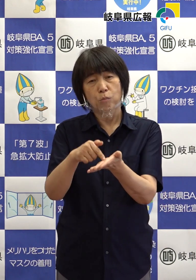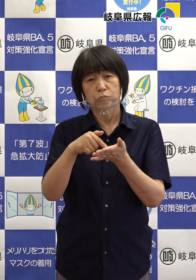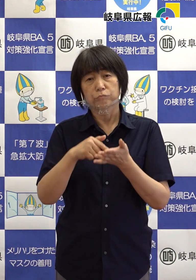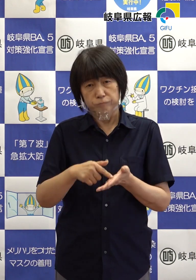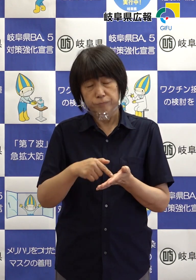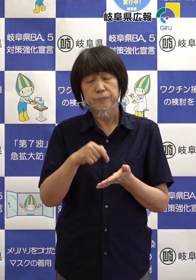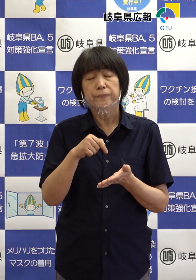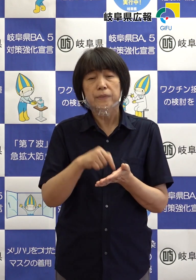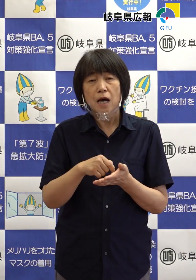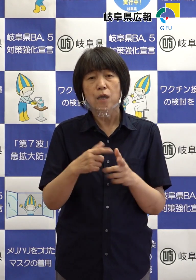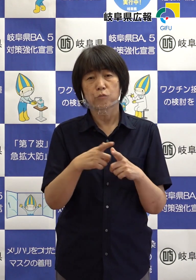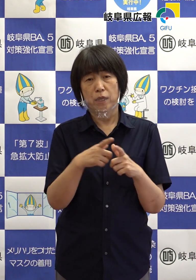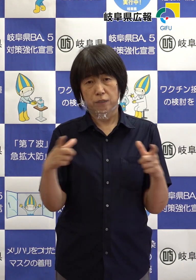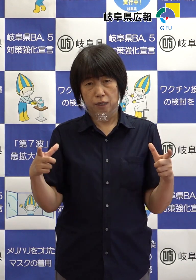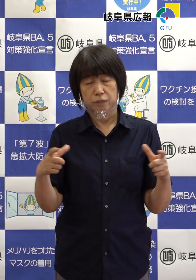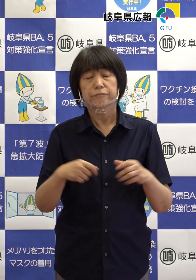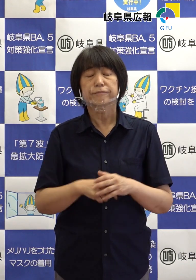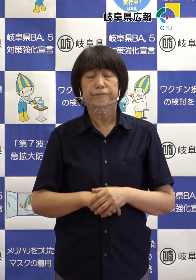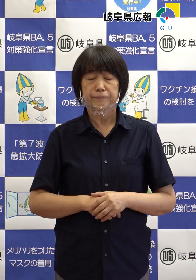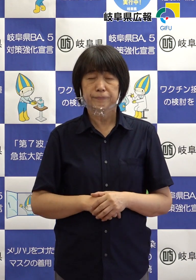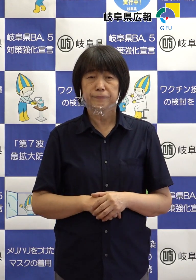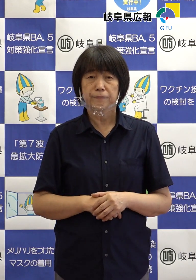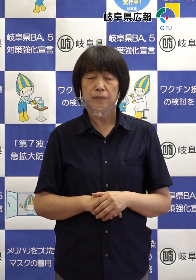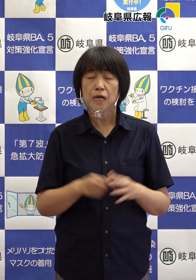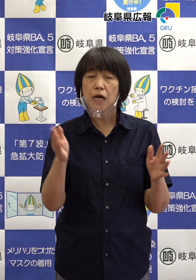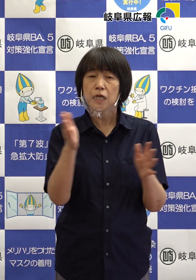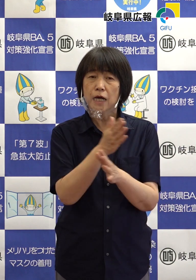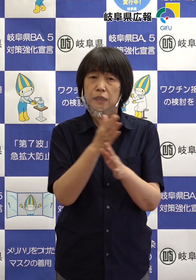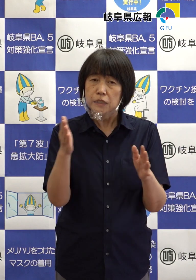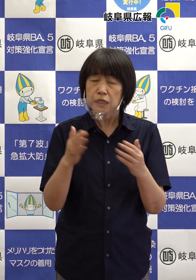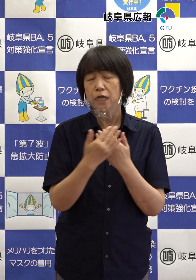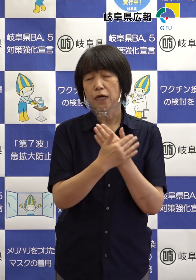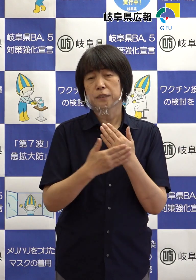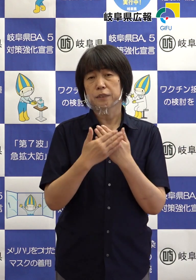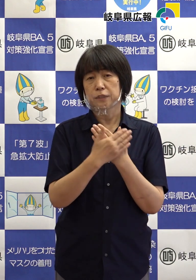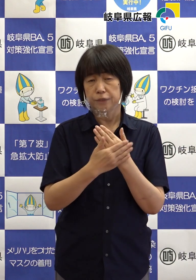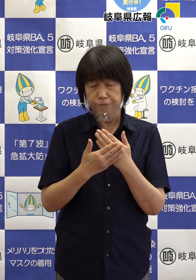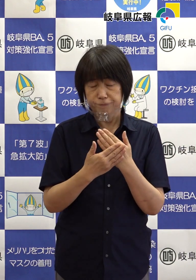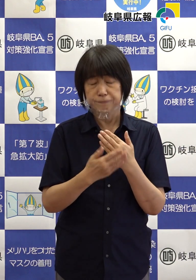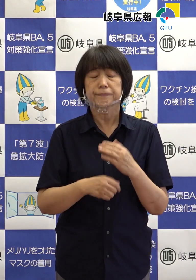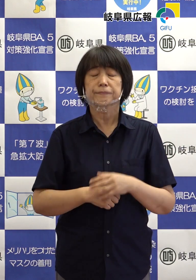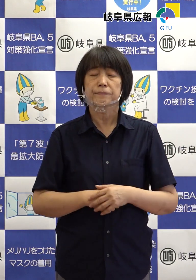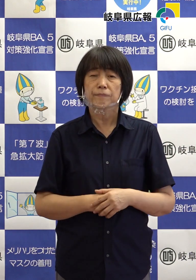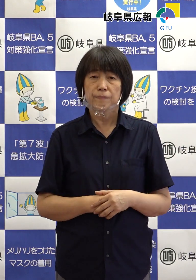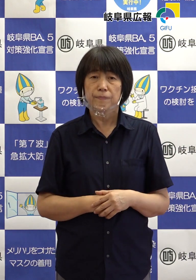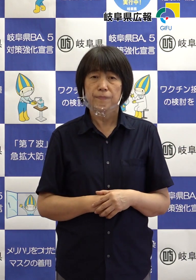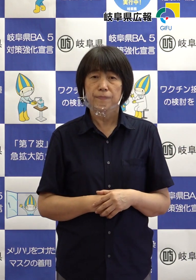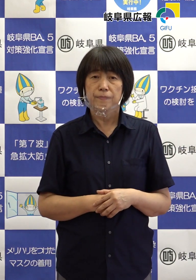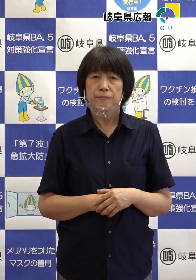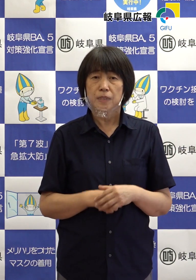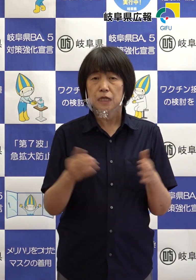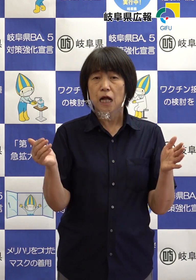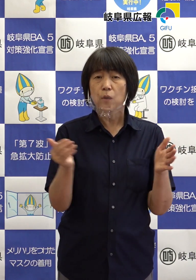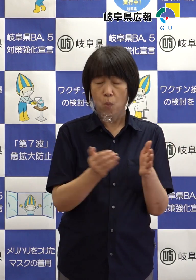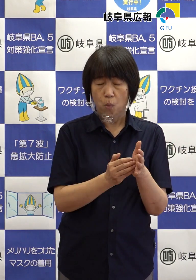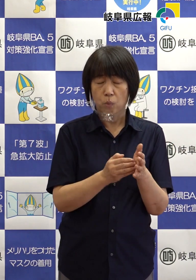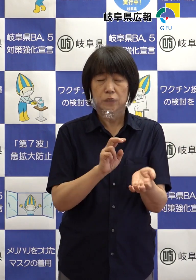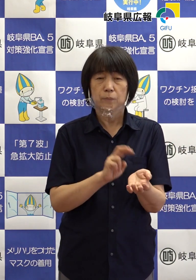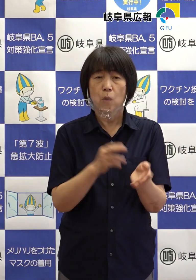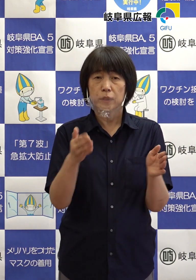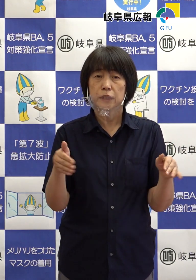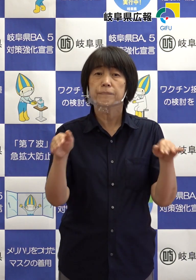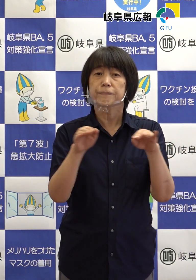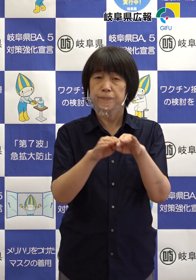的にやっていただこうということでございまー喚起等重視ということでございそれから最後にまあ医療機関であります